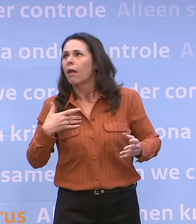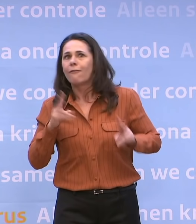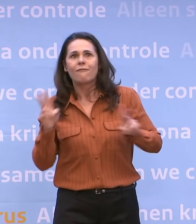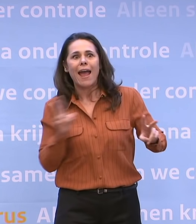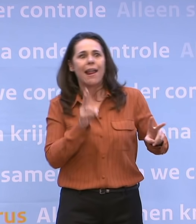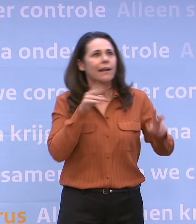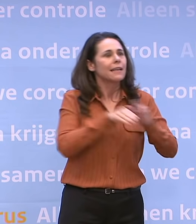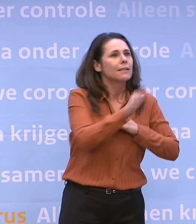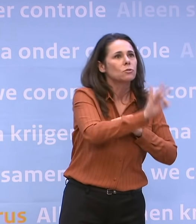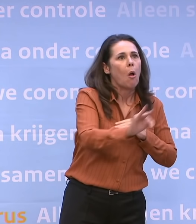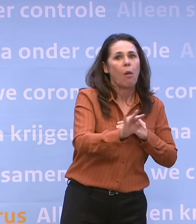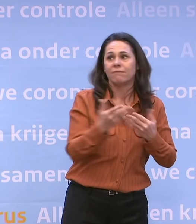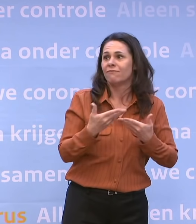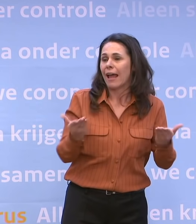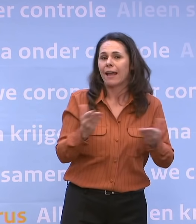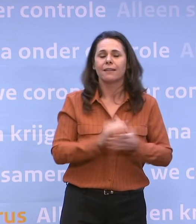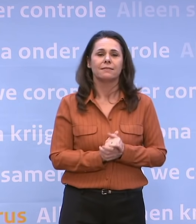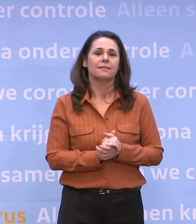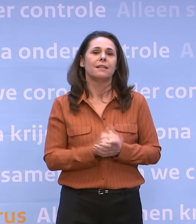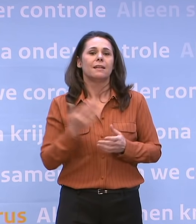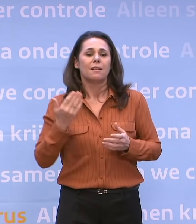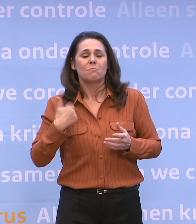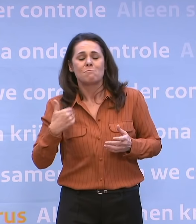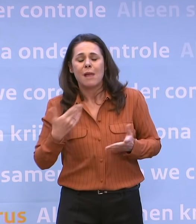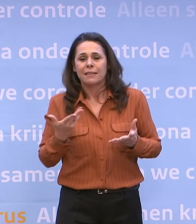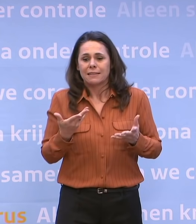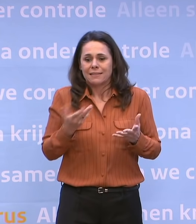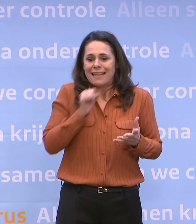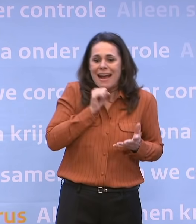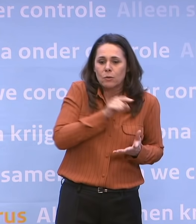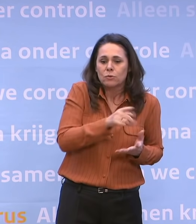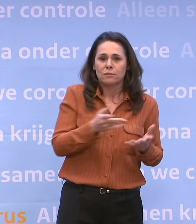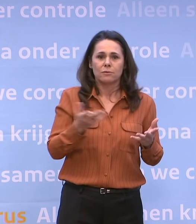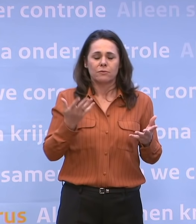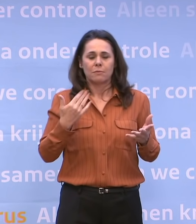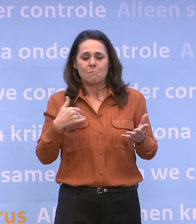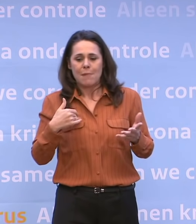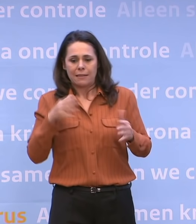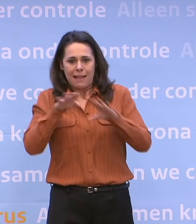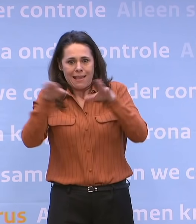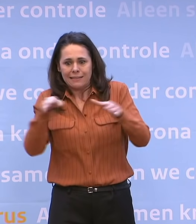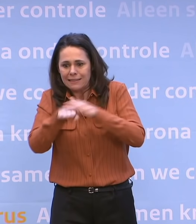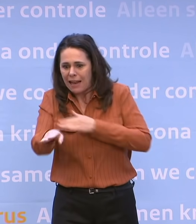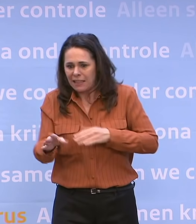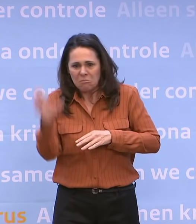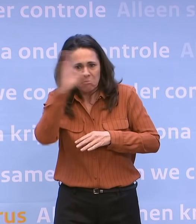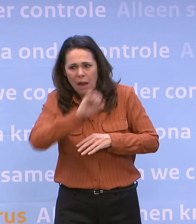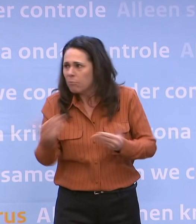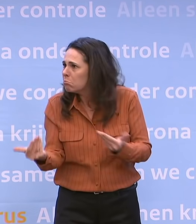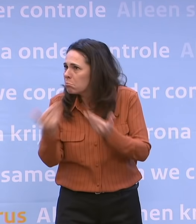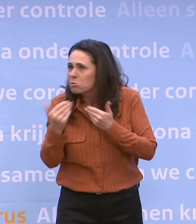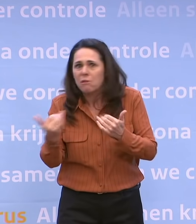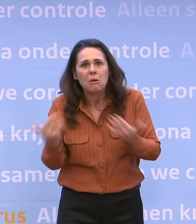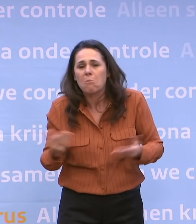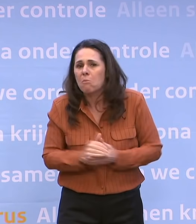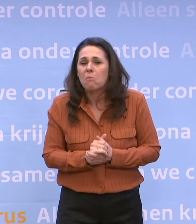Mensen met een beperking of ouderen in een instelling die niet goed kunnen begrijpen waarom ze geen bezoek meer krijgen. Voor hen komt het extra hard